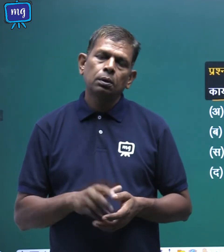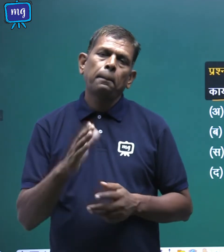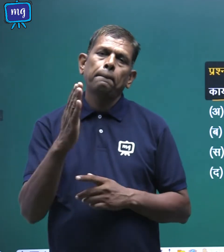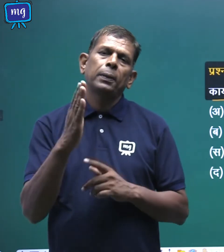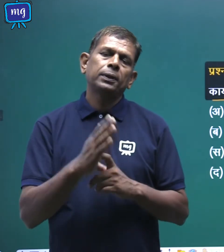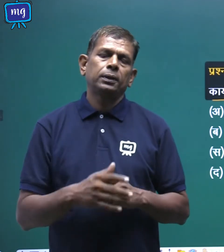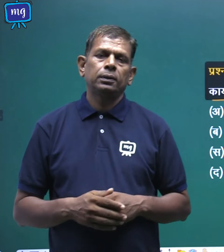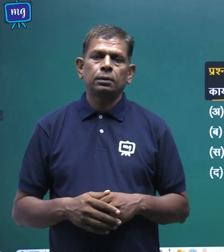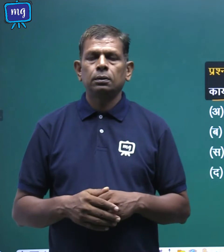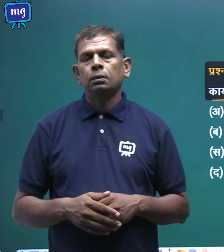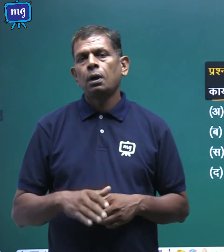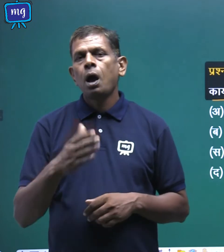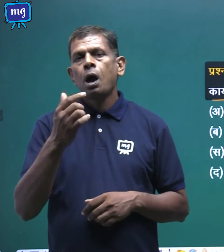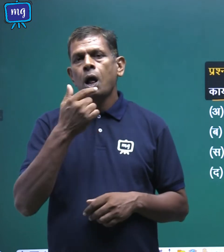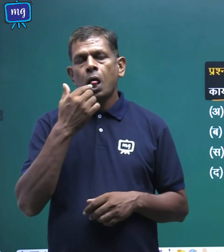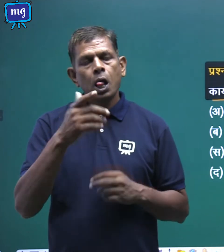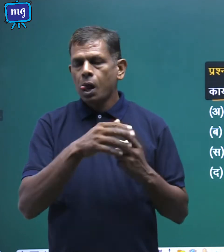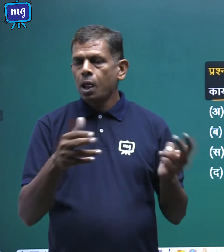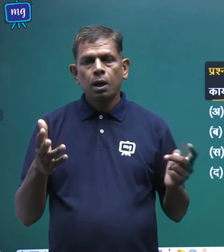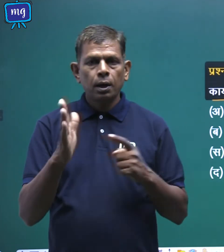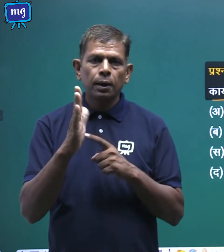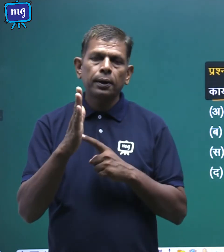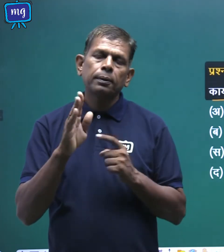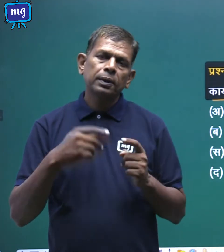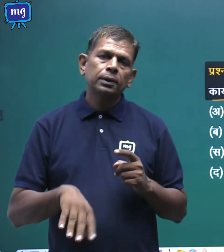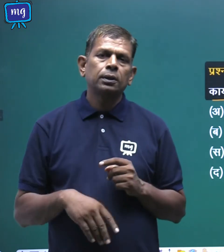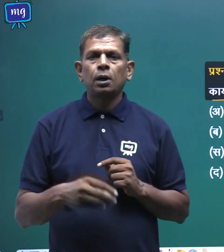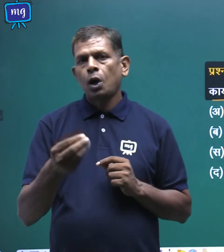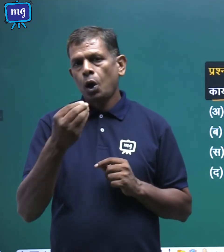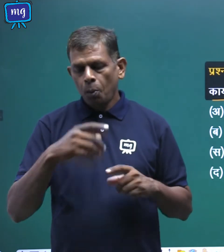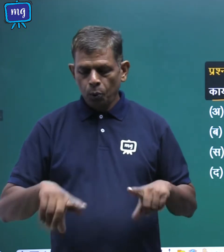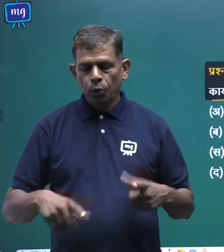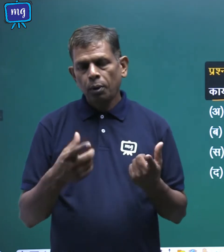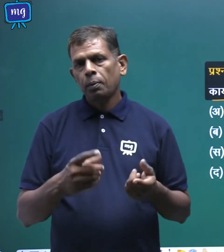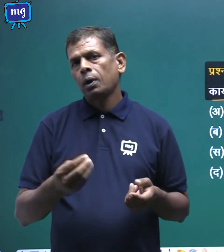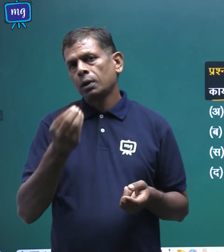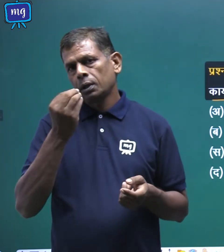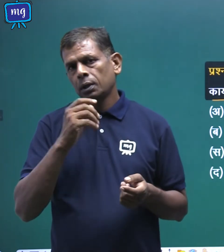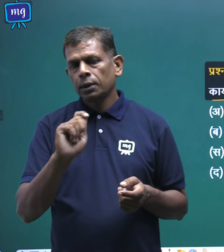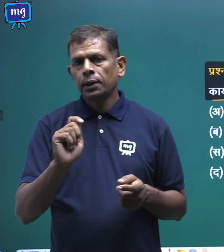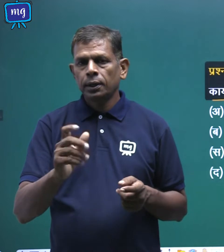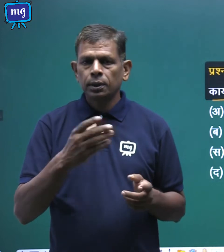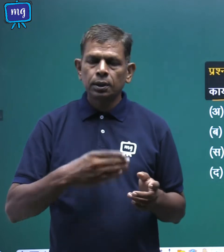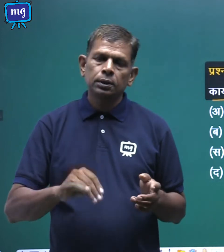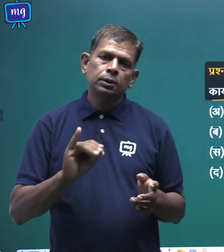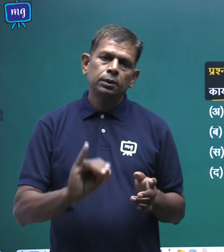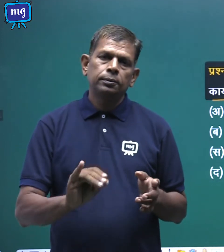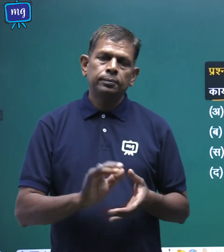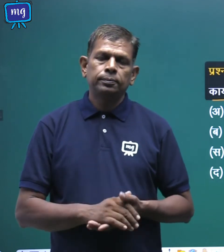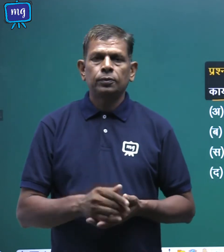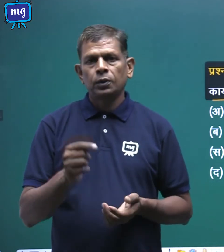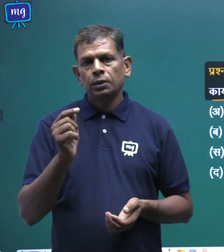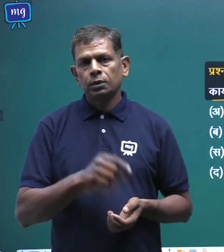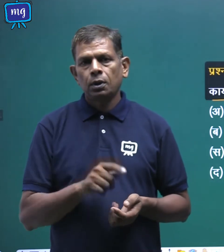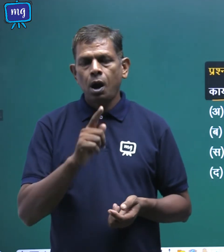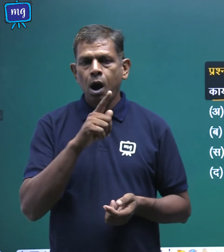पत्तियां। हरी पत्तियां पौधे में भोजन बनाने का कार्य करती हैं, तो इसका